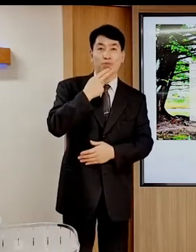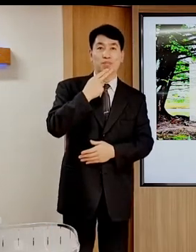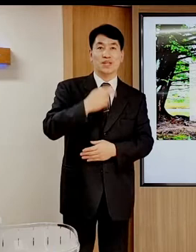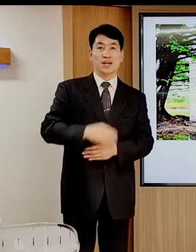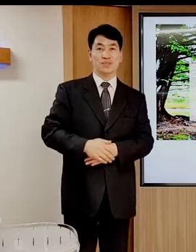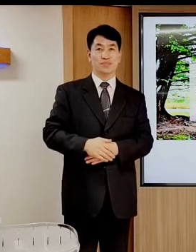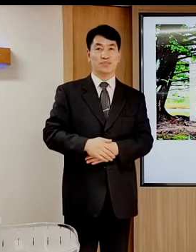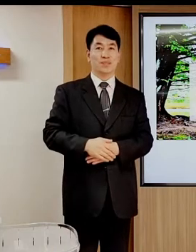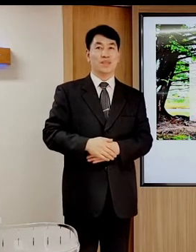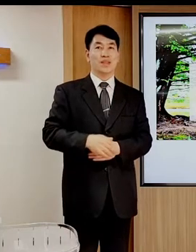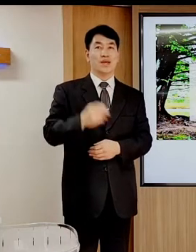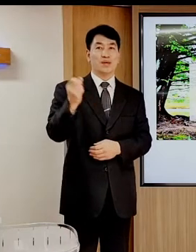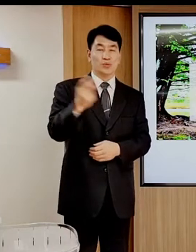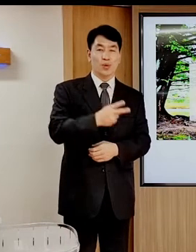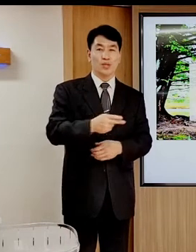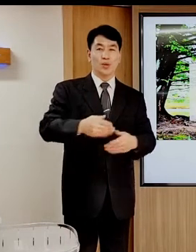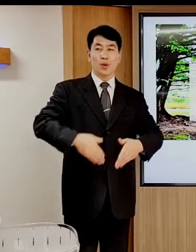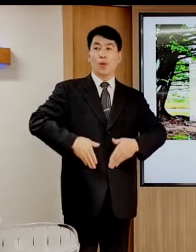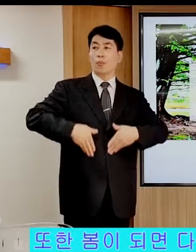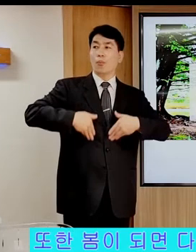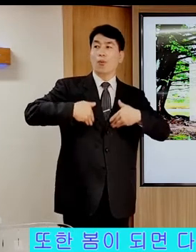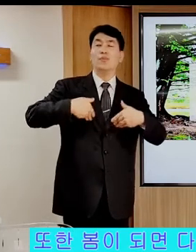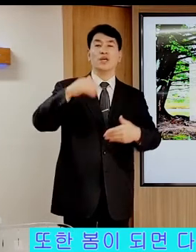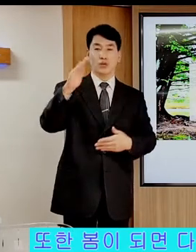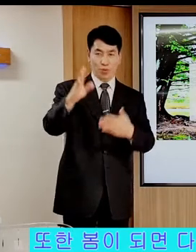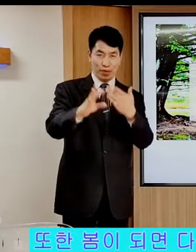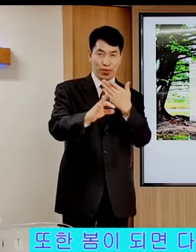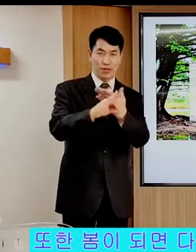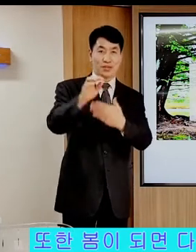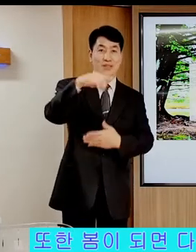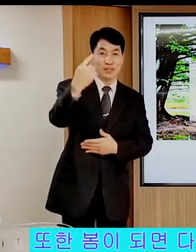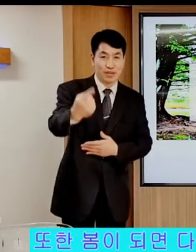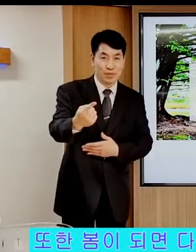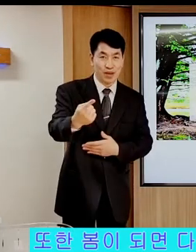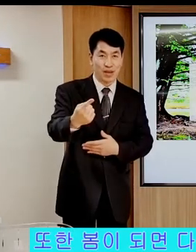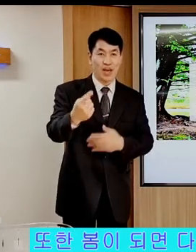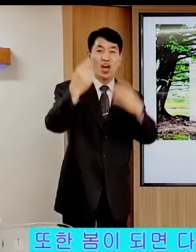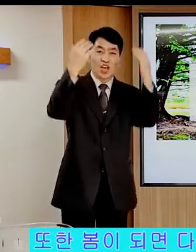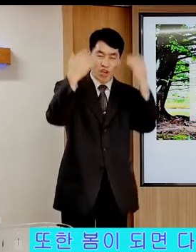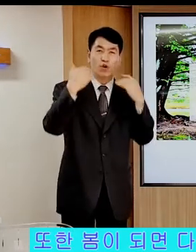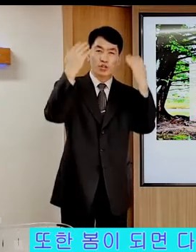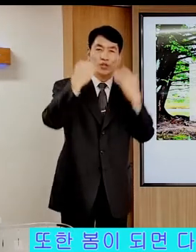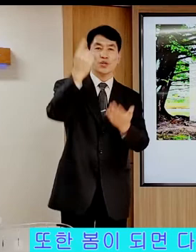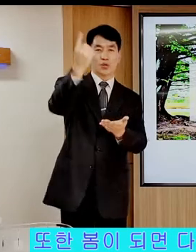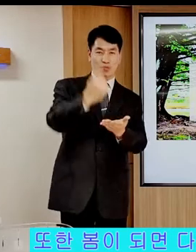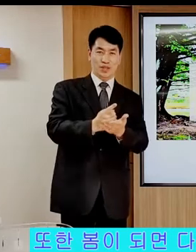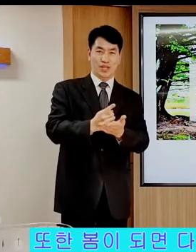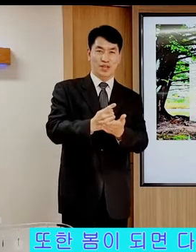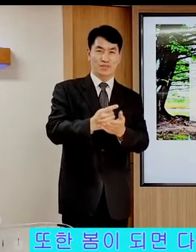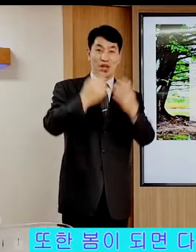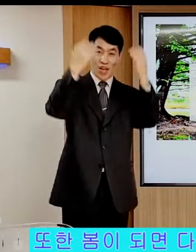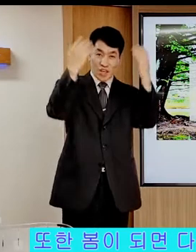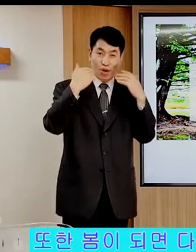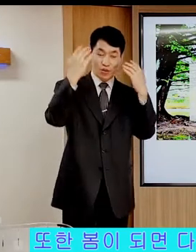없습니다. 또한 봄이 되면 그 다음에 여름이 옵니다.